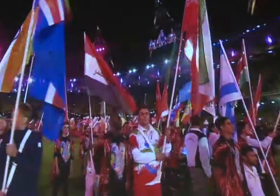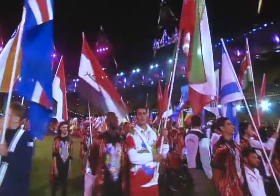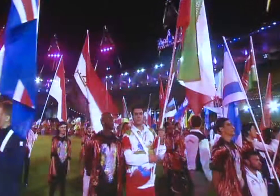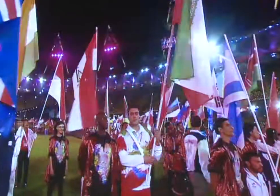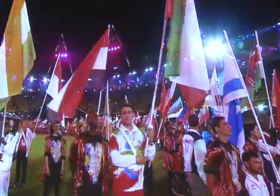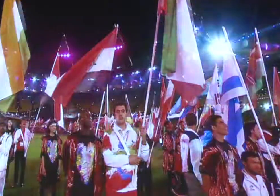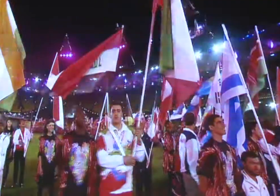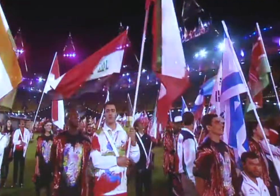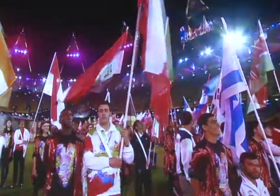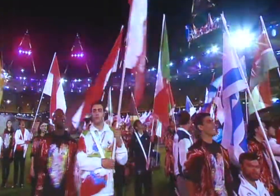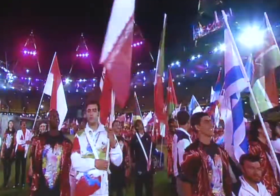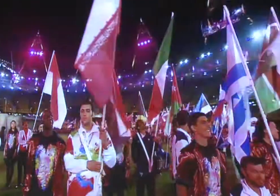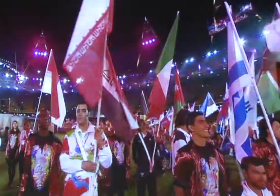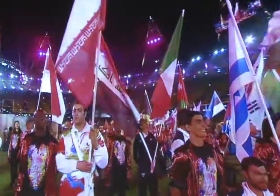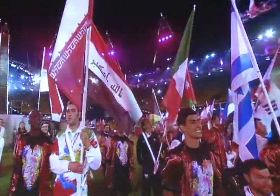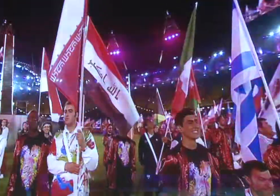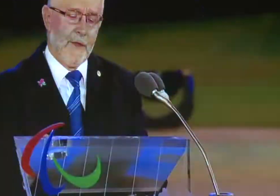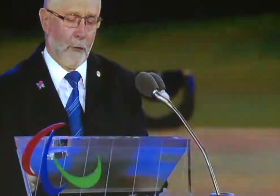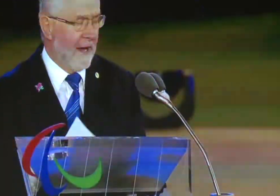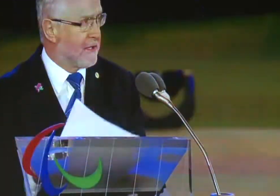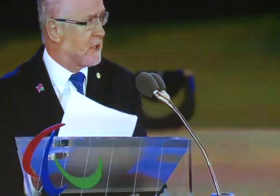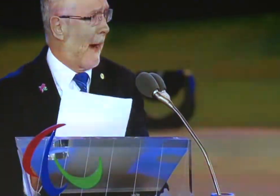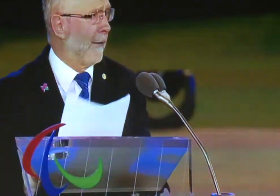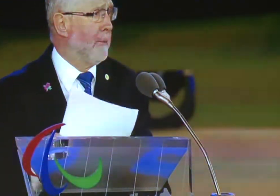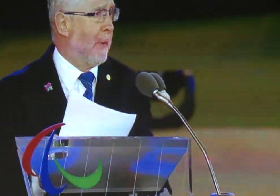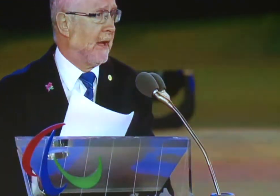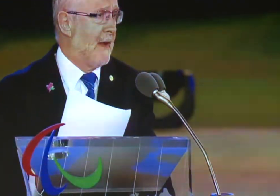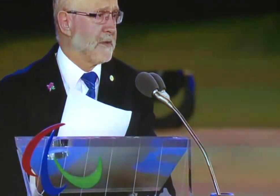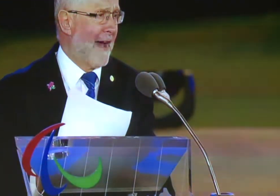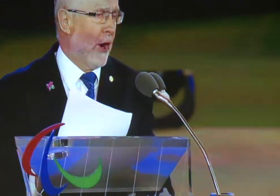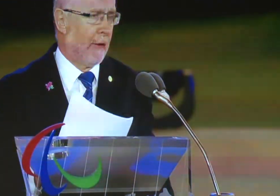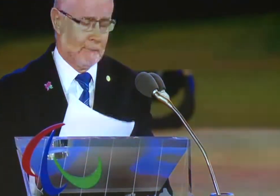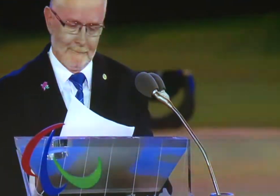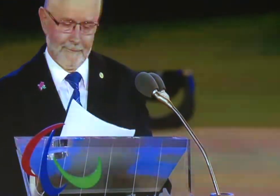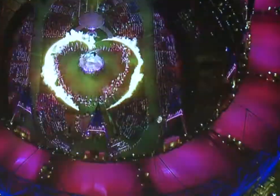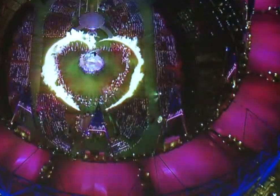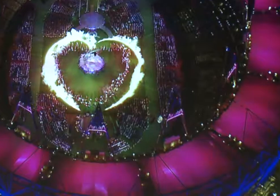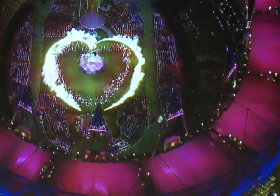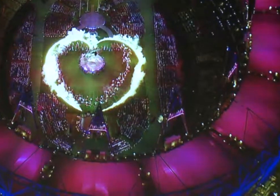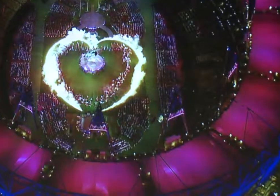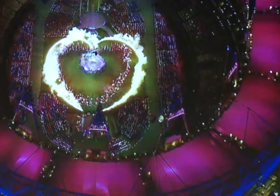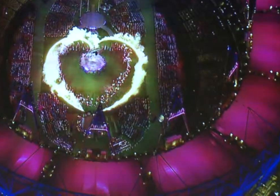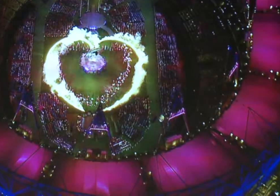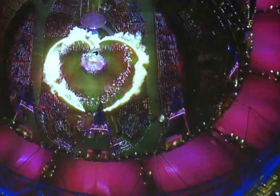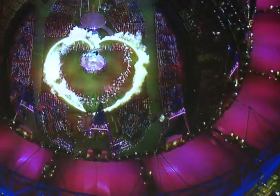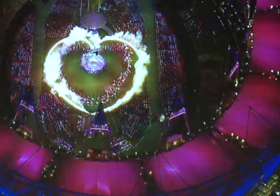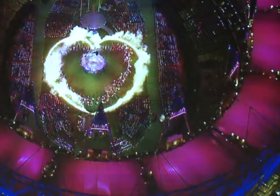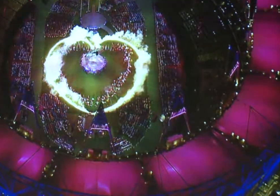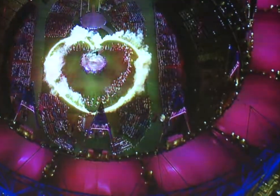This has made London 2012 the greatest Paralympic Games ever.